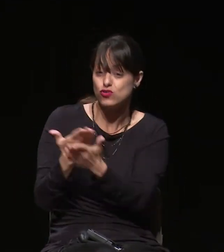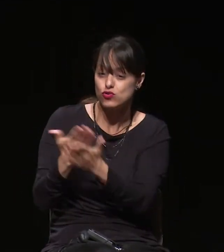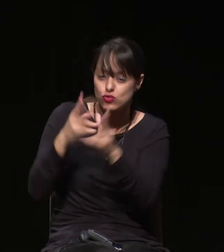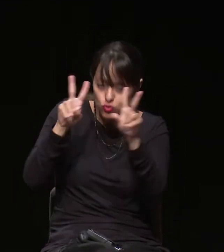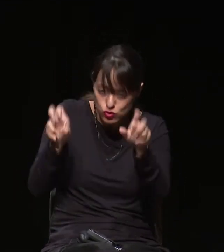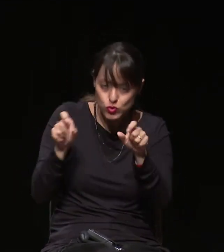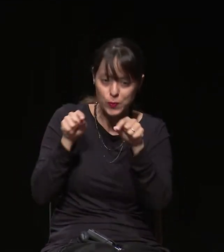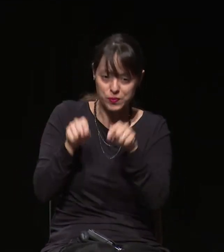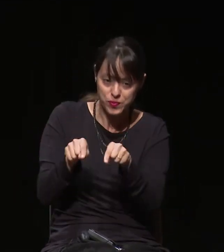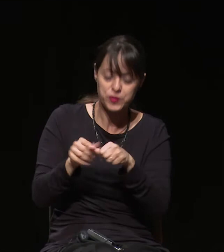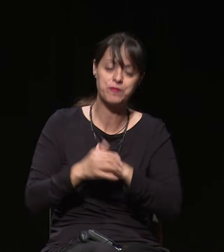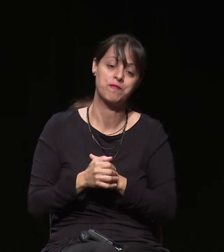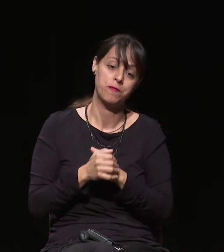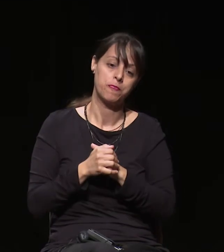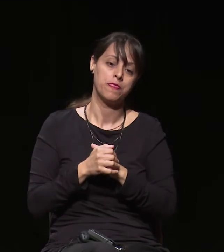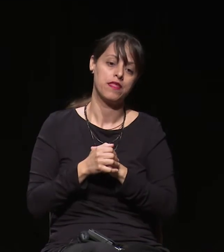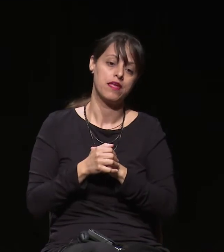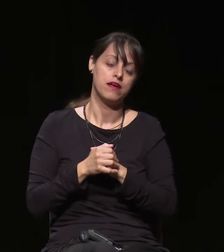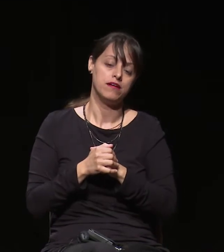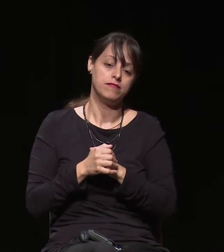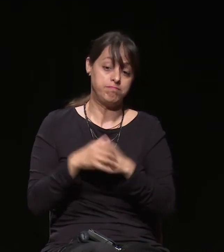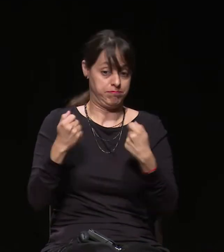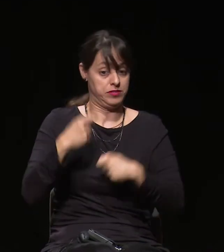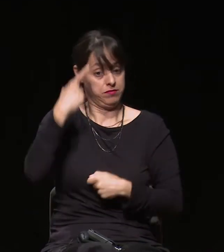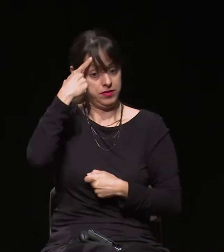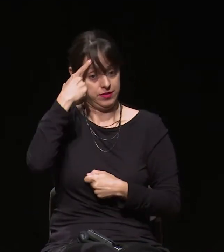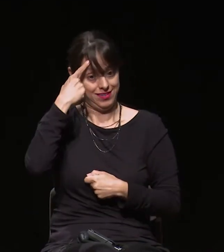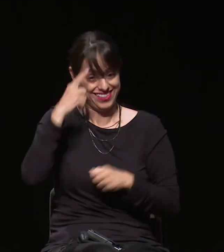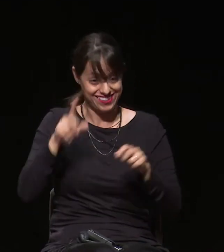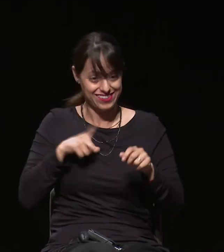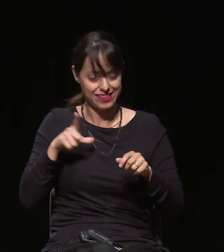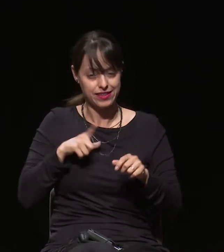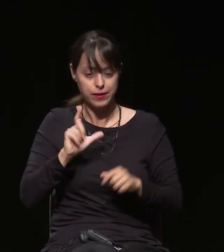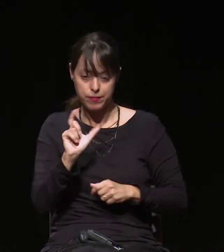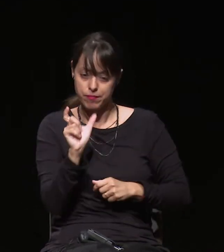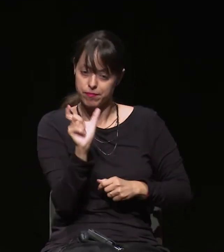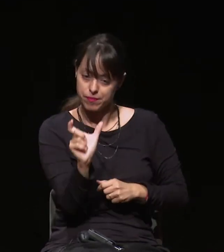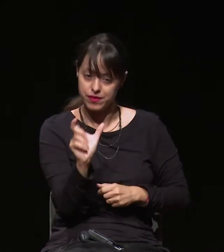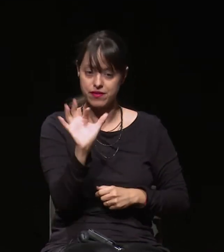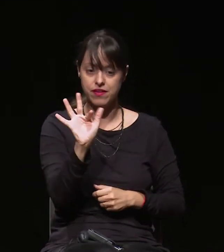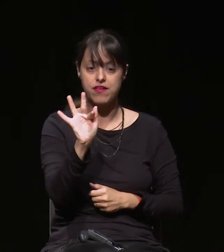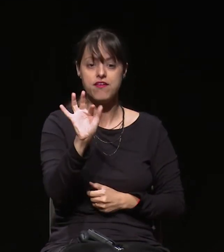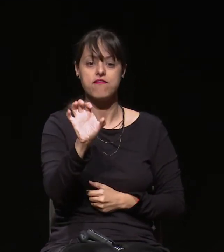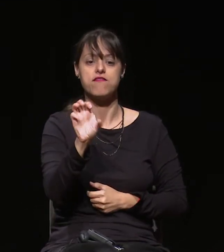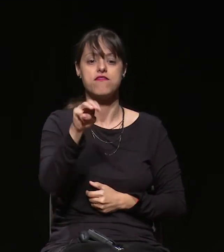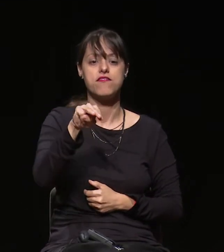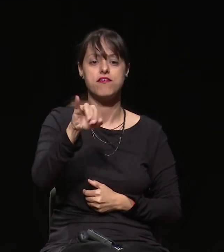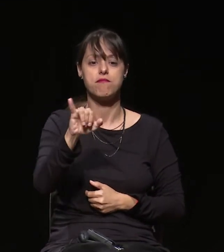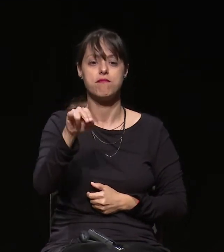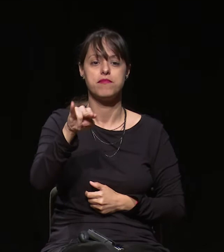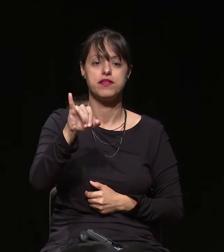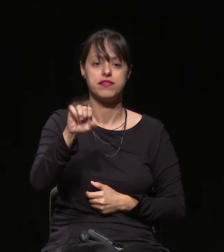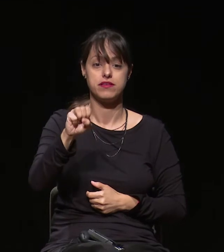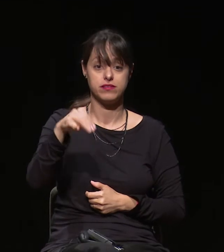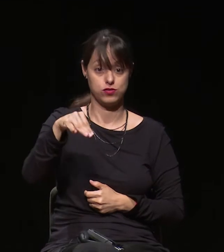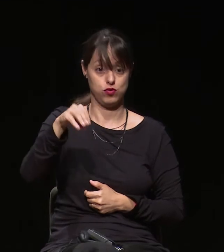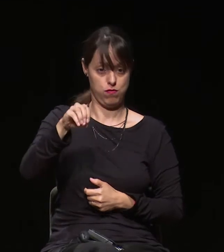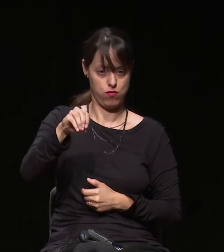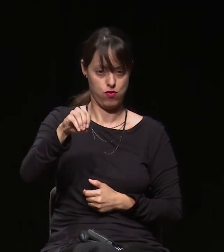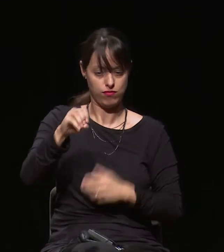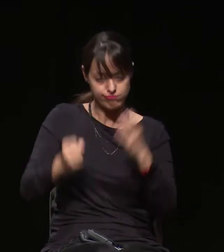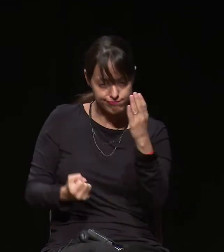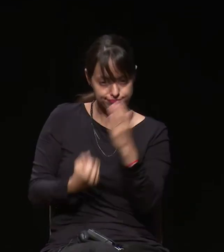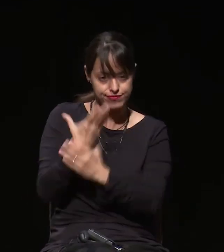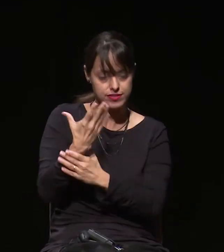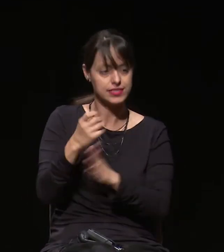sobre o tema, vale a pena lembrar que, se o termo feminismo foi cunhado no século XIX, e já sei que temos aqui uma especialista na história